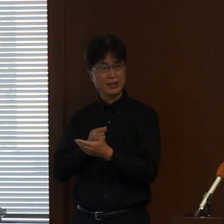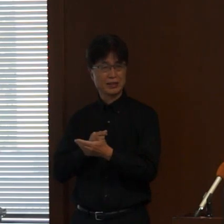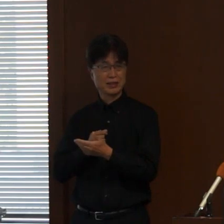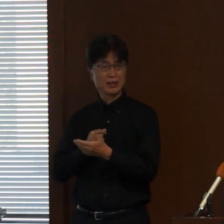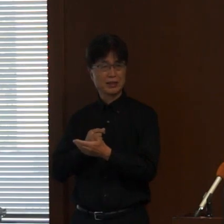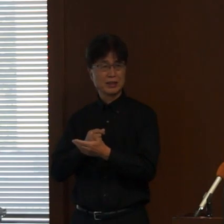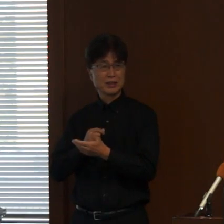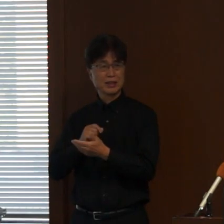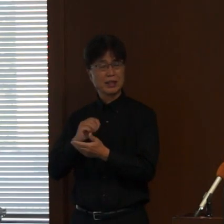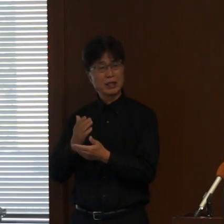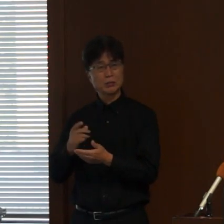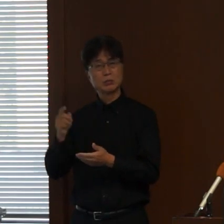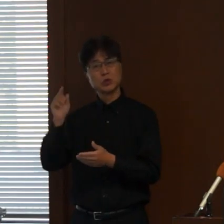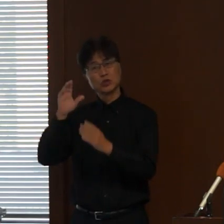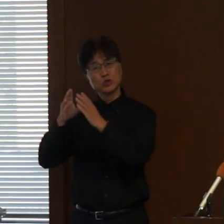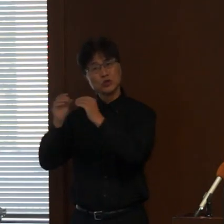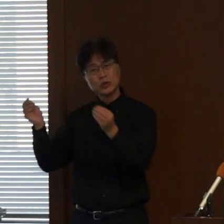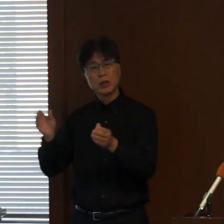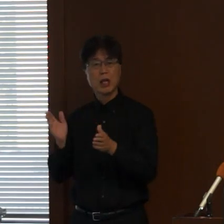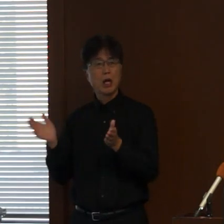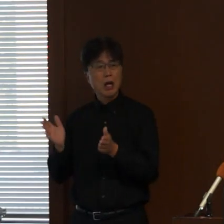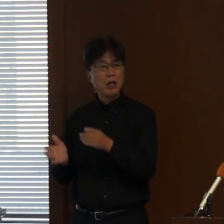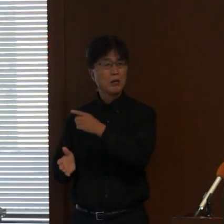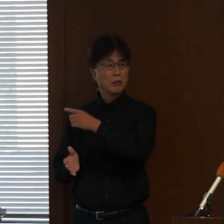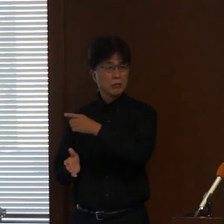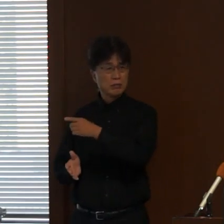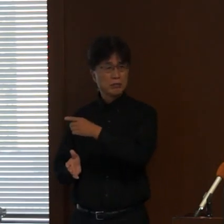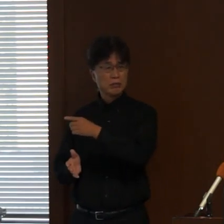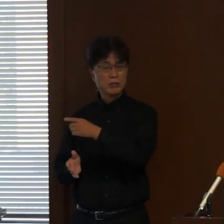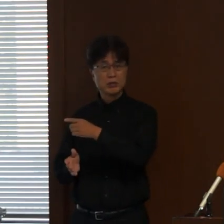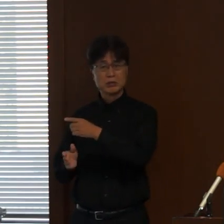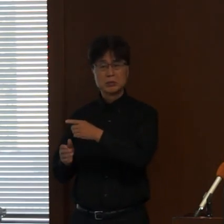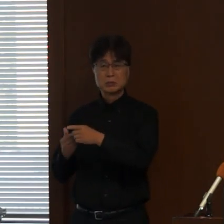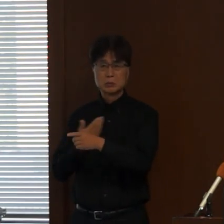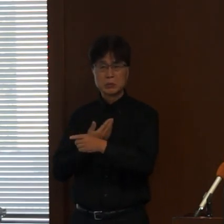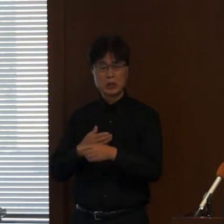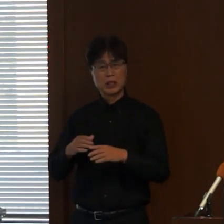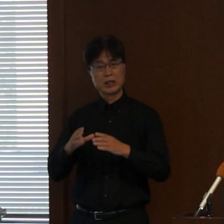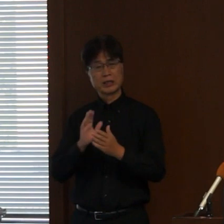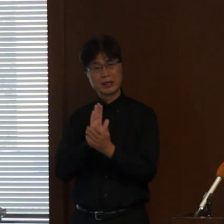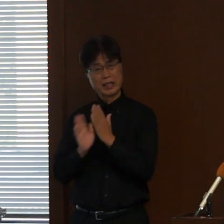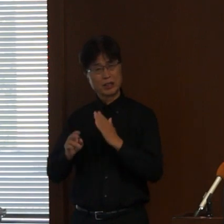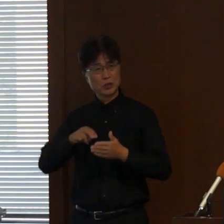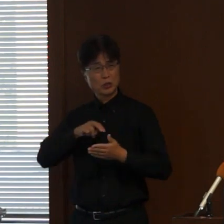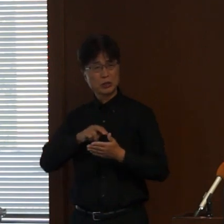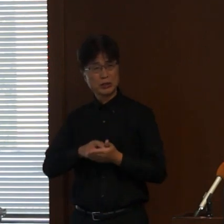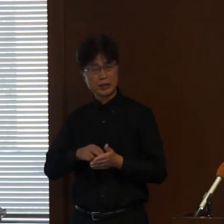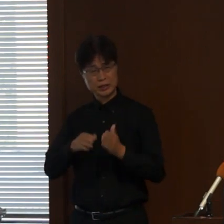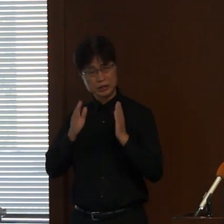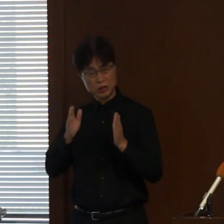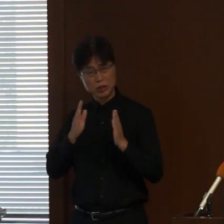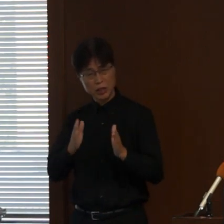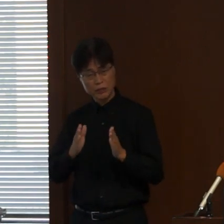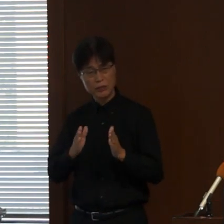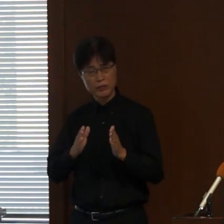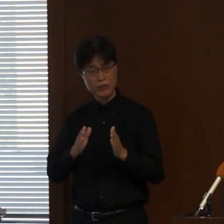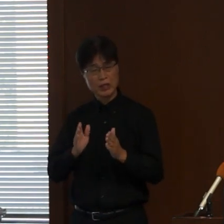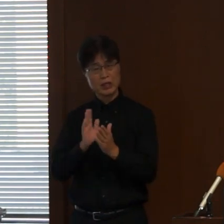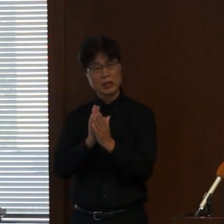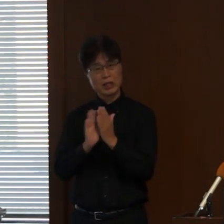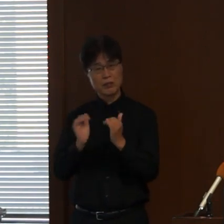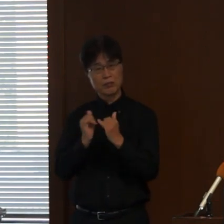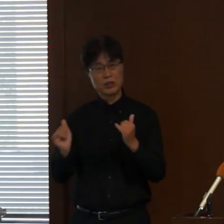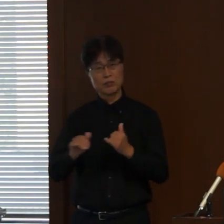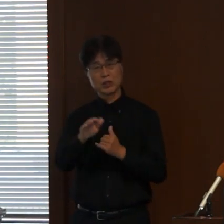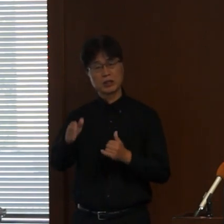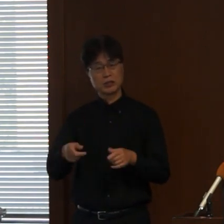う右往左往しているところもあるので、県としてはしっかり軸足を持って県民に向き合いながら骨太に